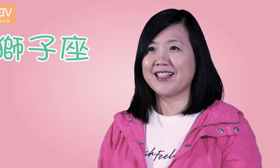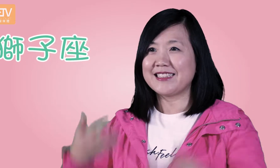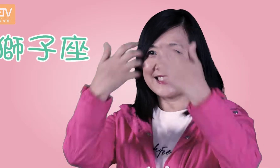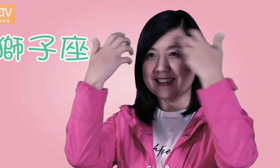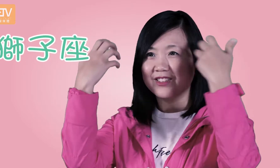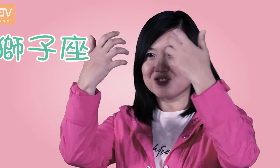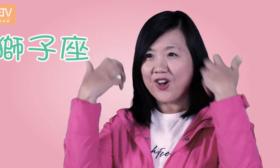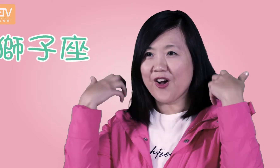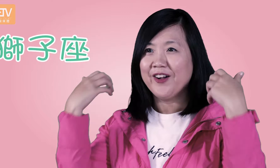獅子座，